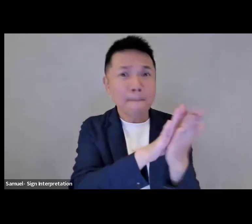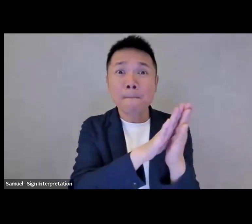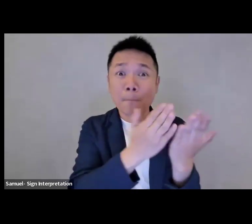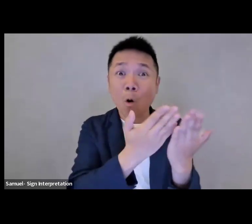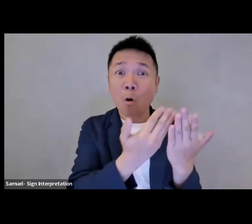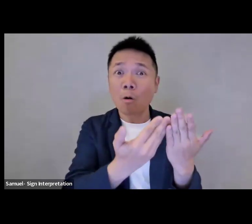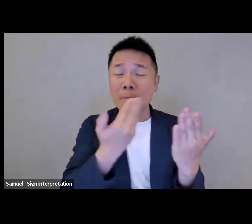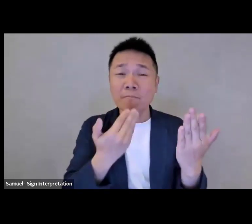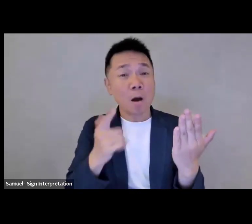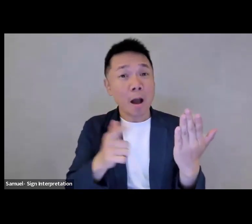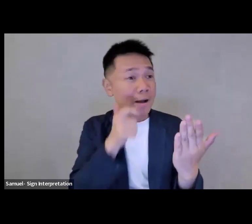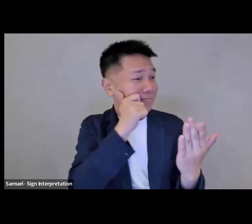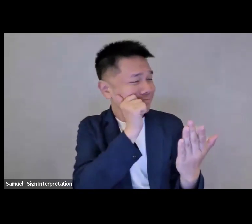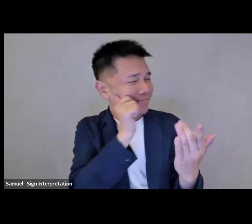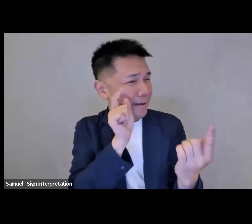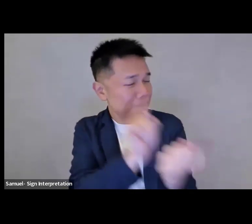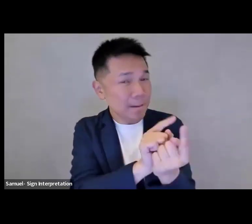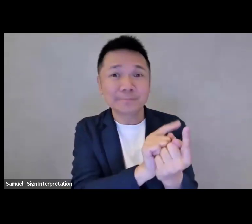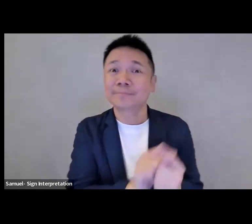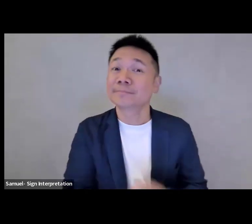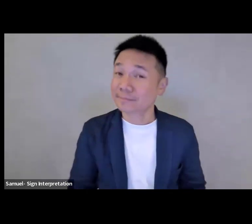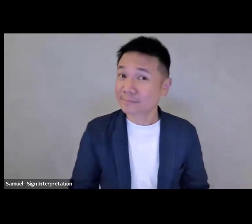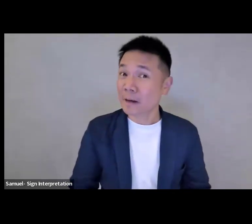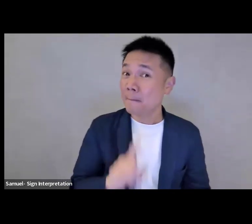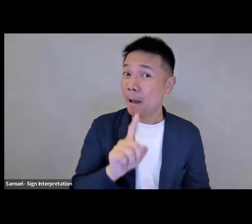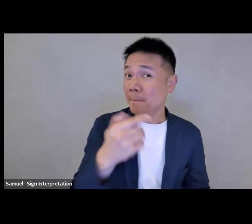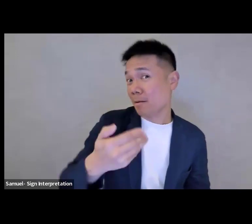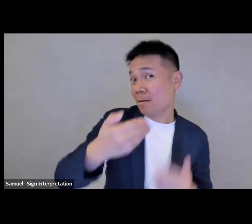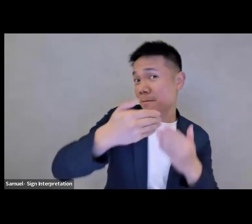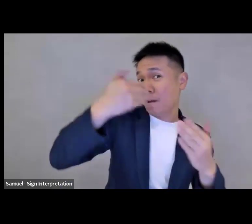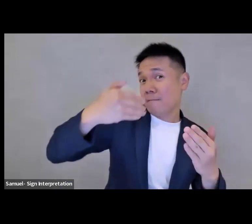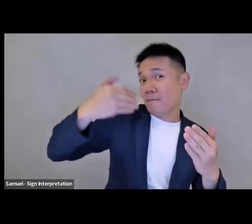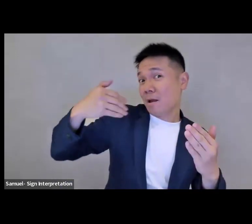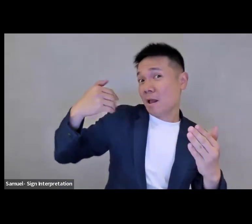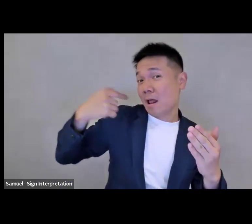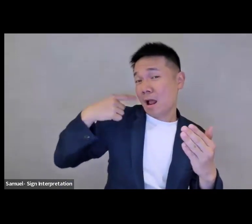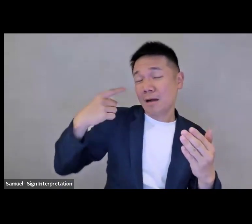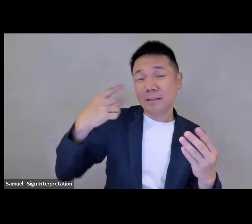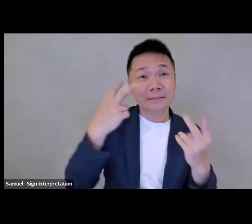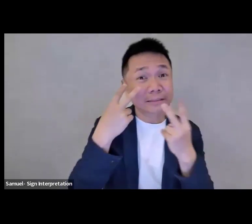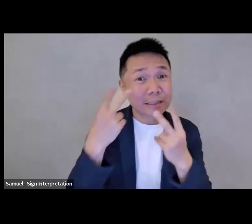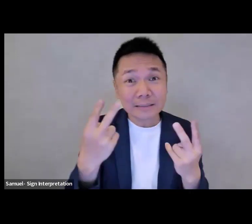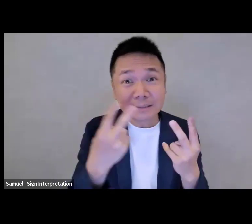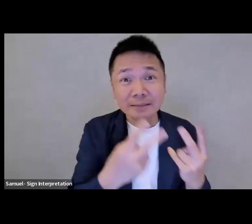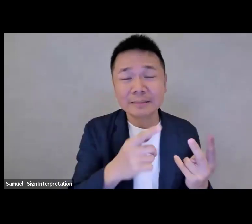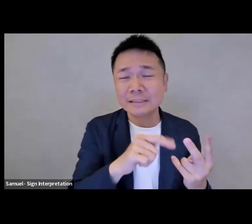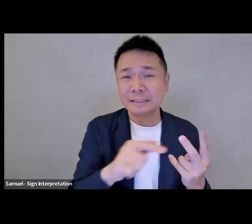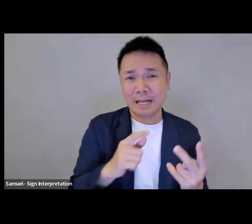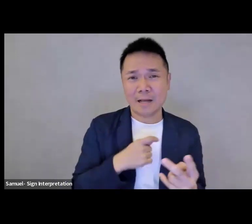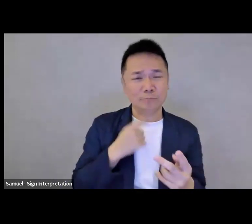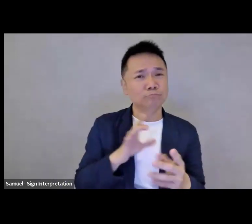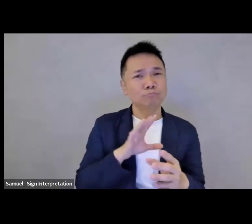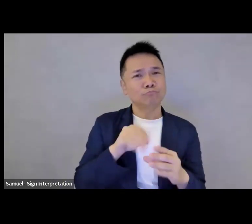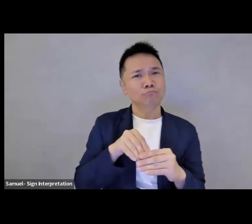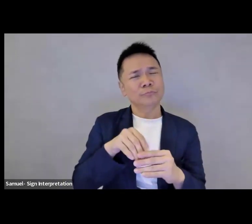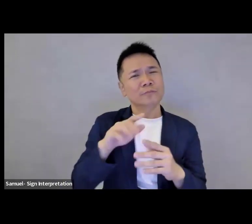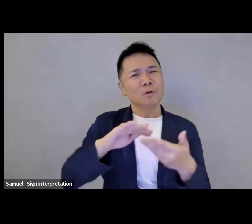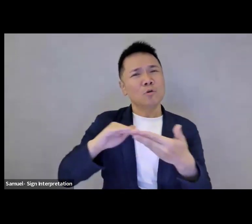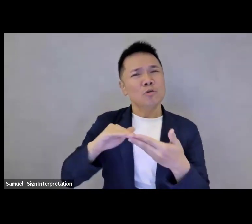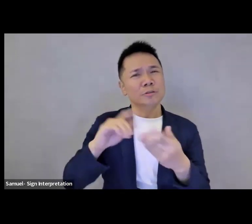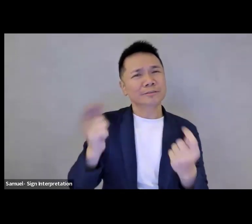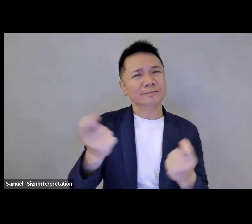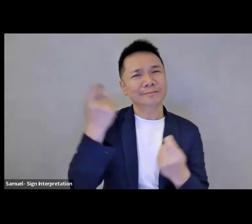活动，他因为我是在实际见他，我阅读了他这些作品